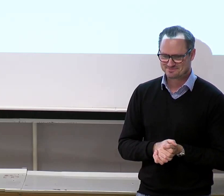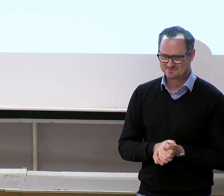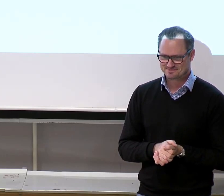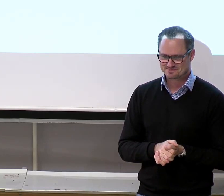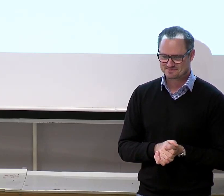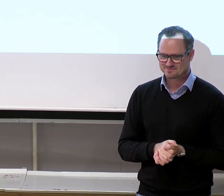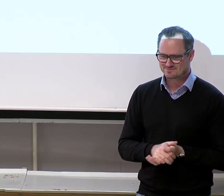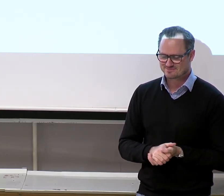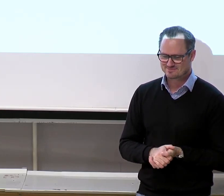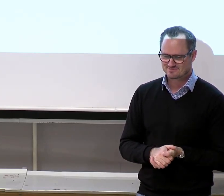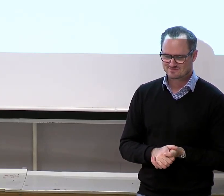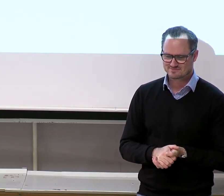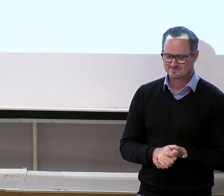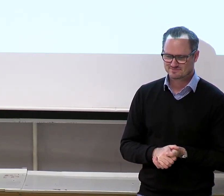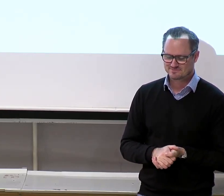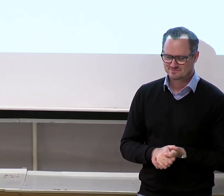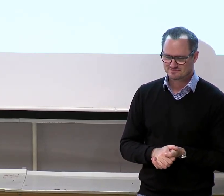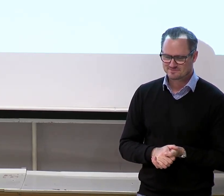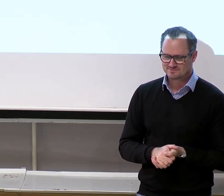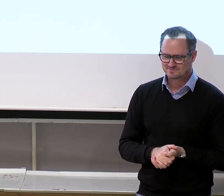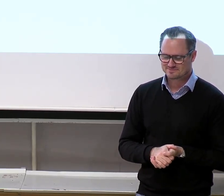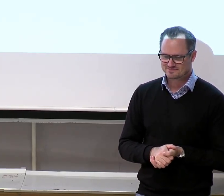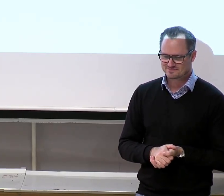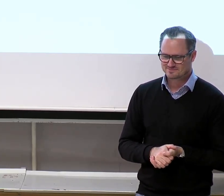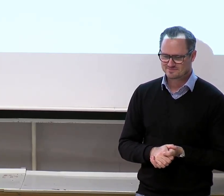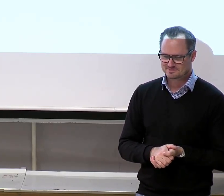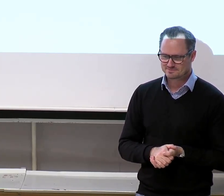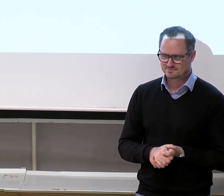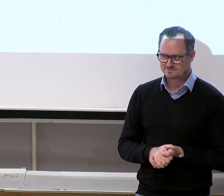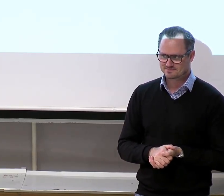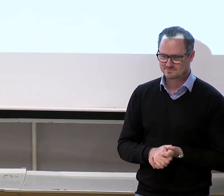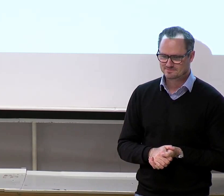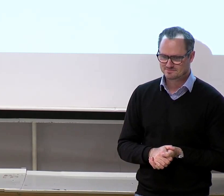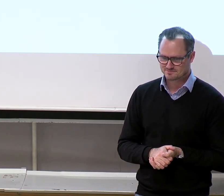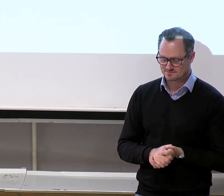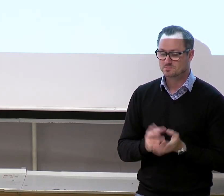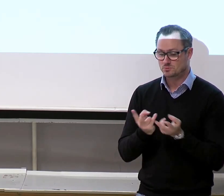situationer där hörande använder sig av talspråk för att kommunicera.